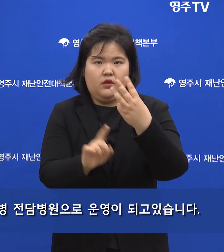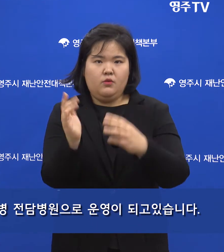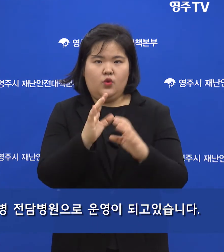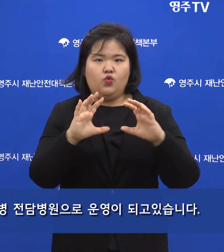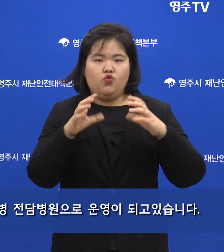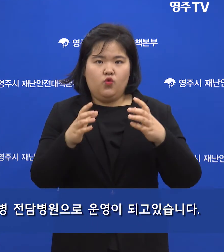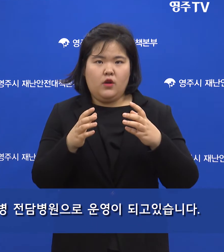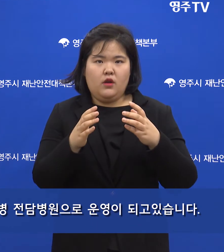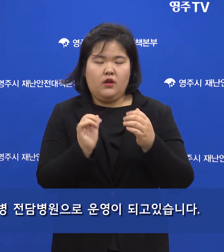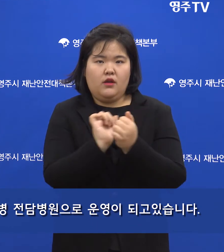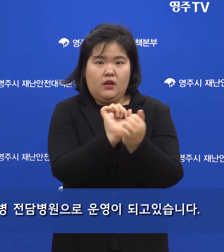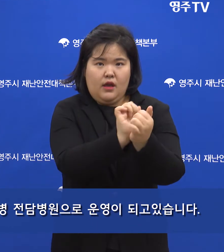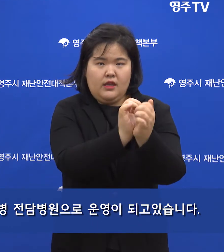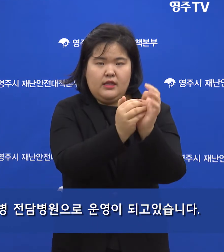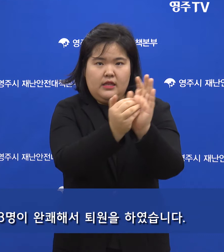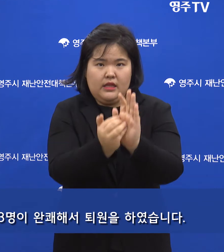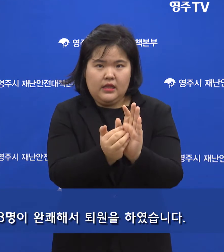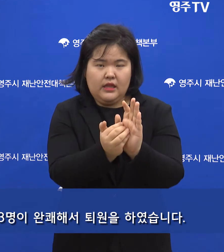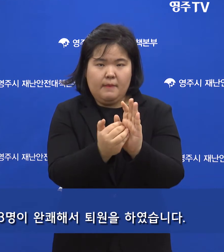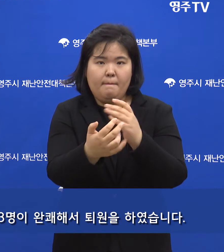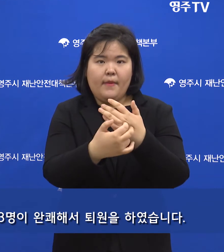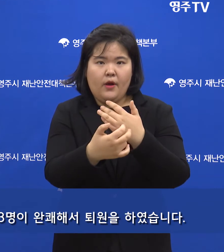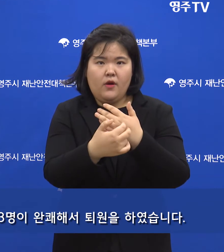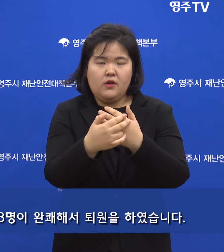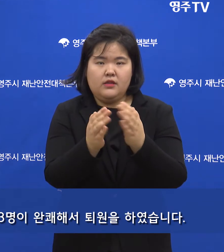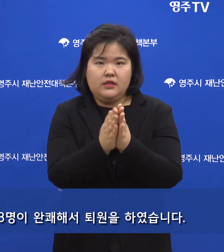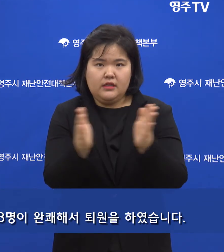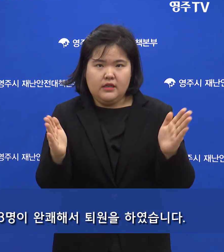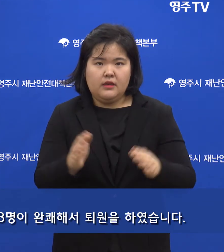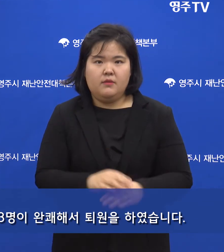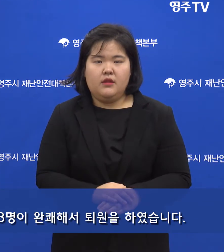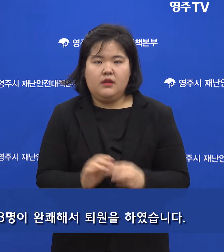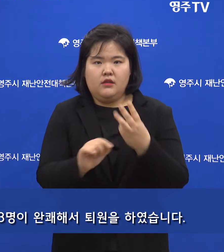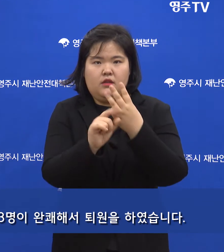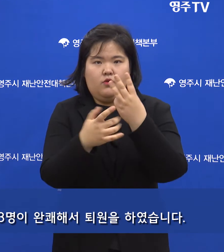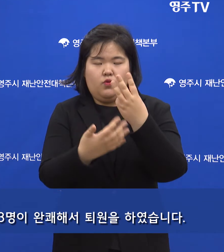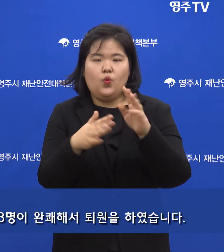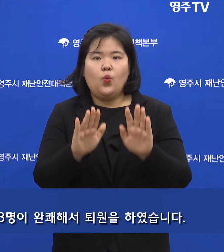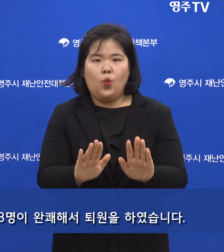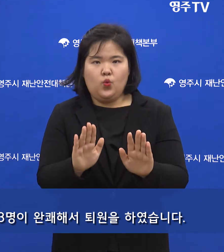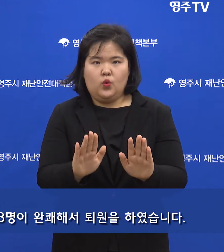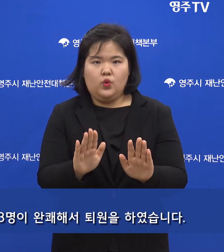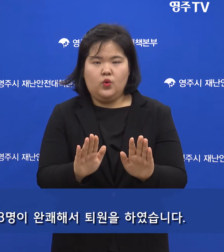국가감염병전담병으로 운영이 되고 있습니다. 3월 9일 현재